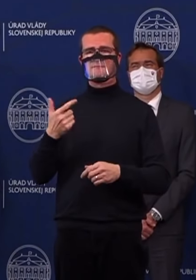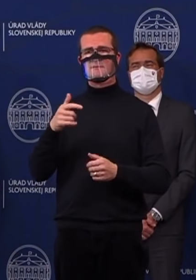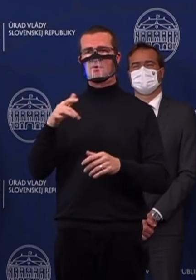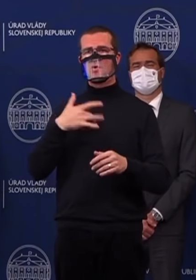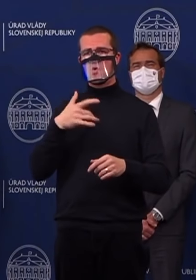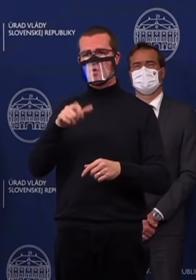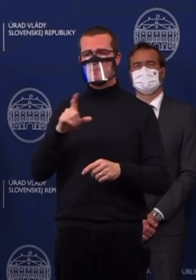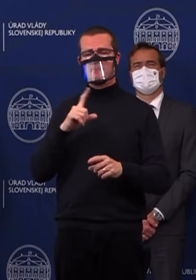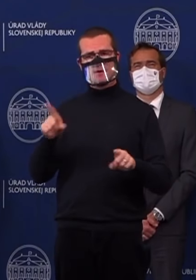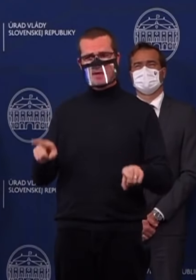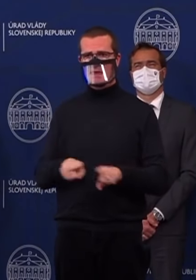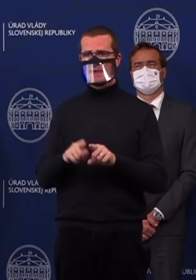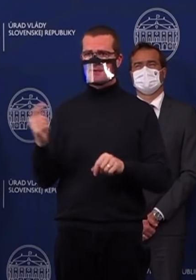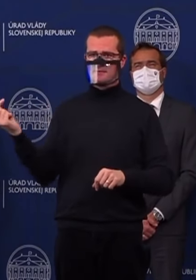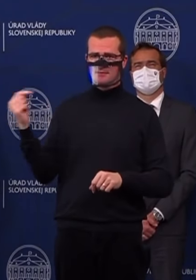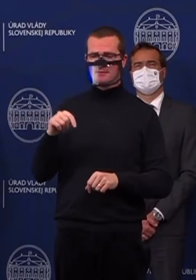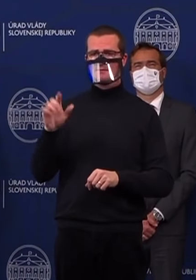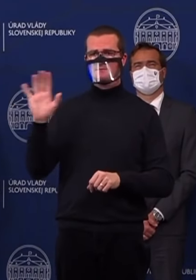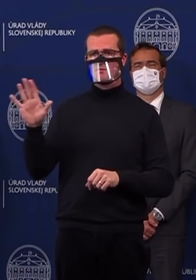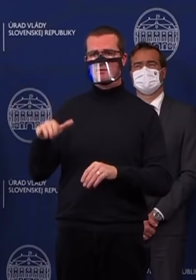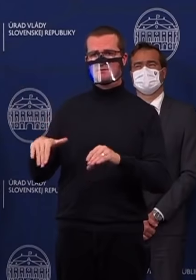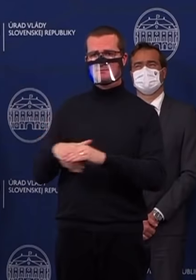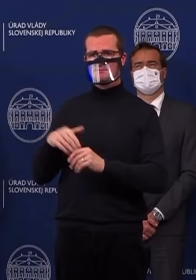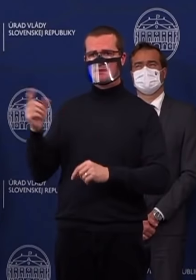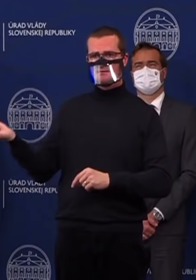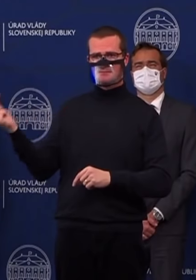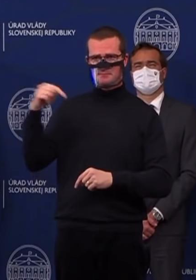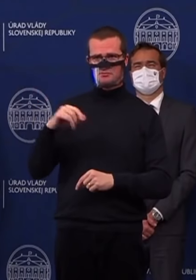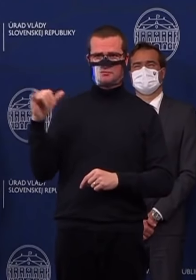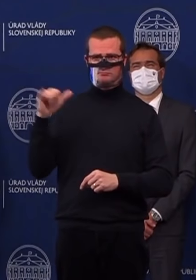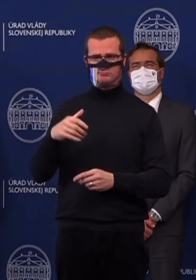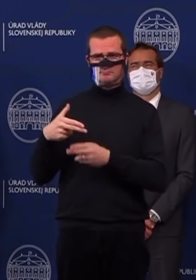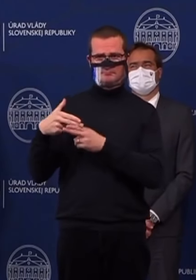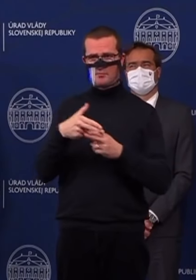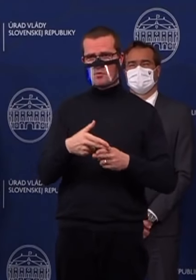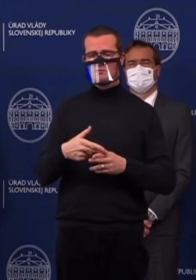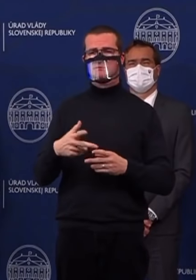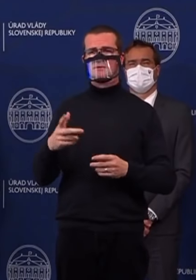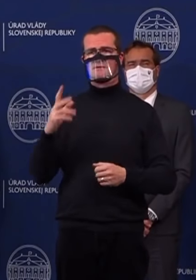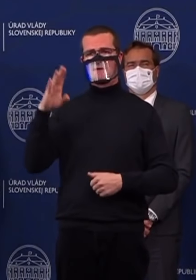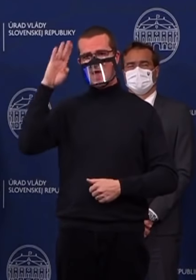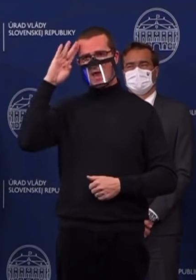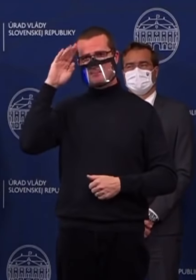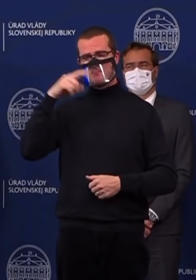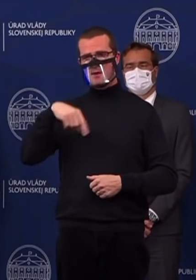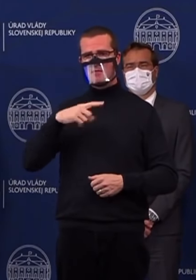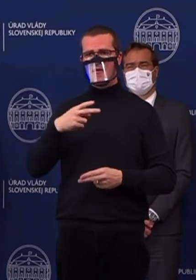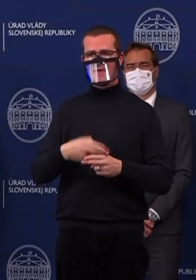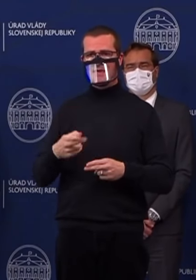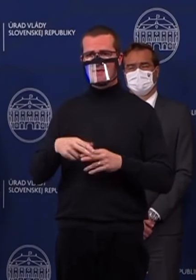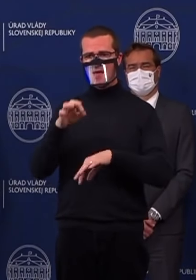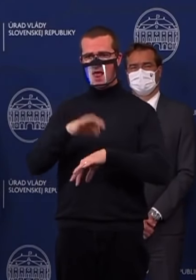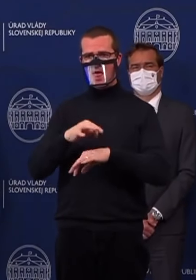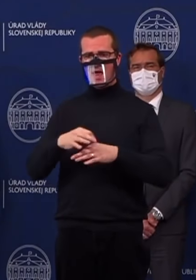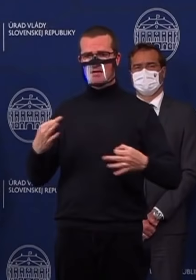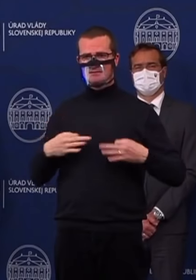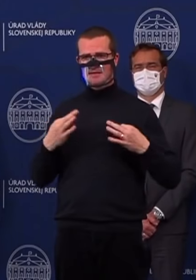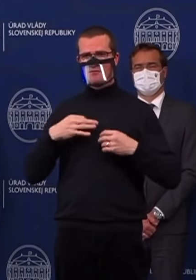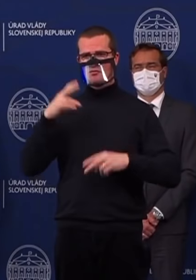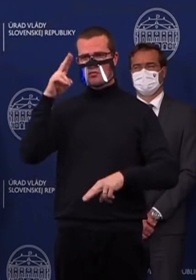a okamžite boli schopní nasadiť svoj personál a prišli pomôcť. Samozrejme armáda, hygienici, lekári,